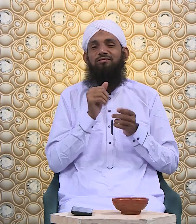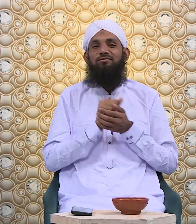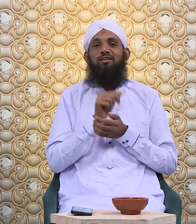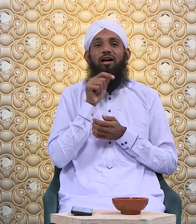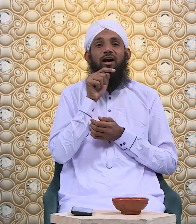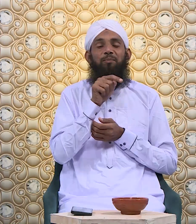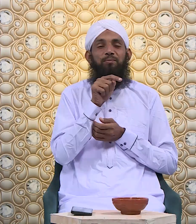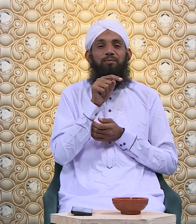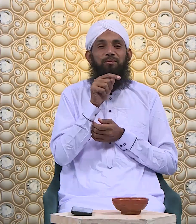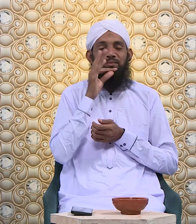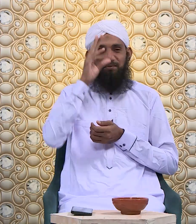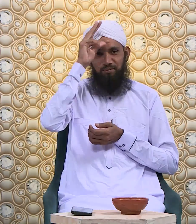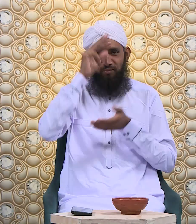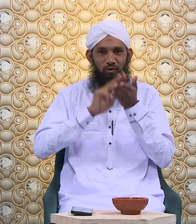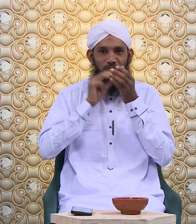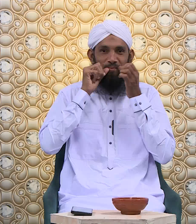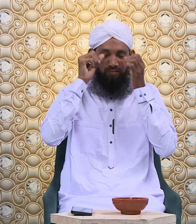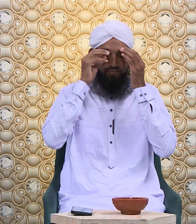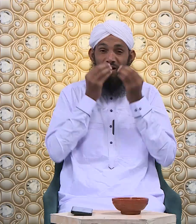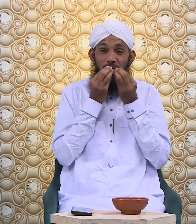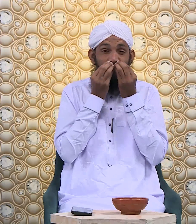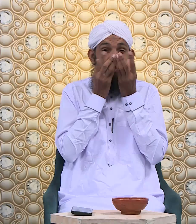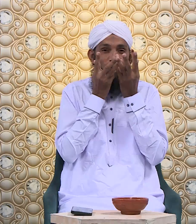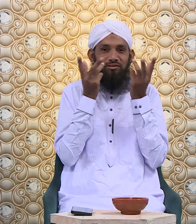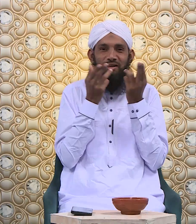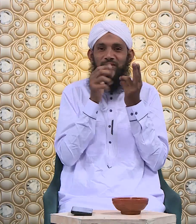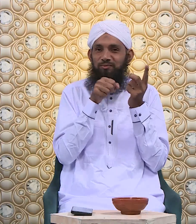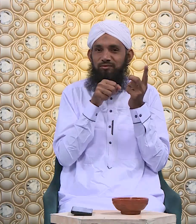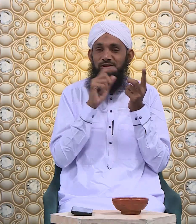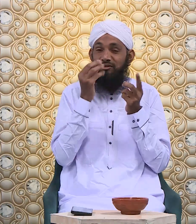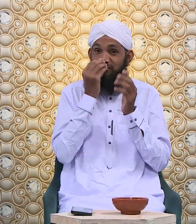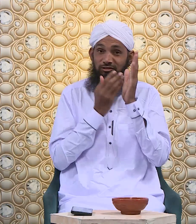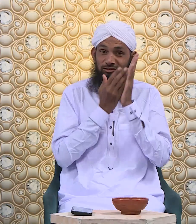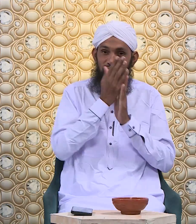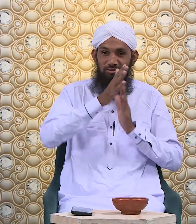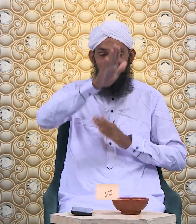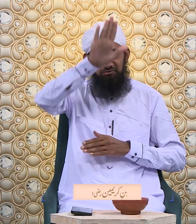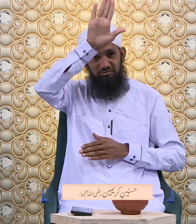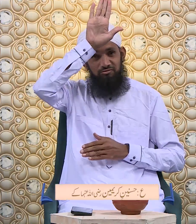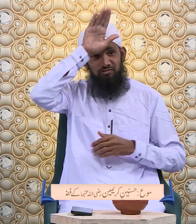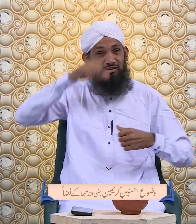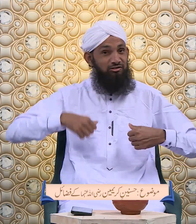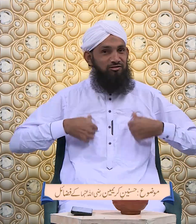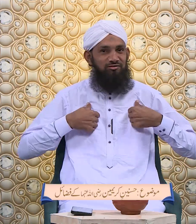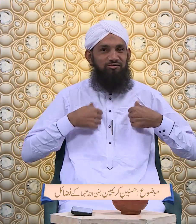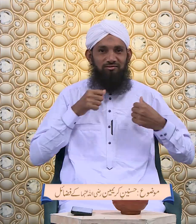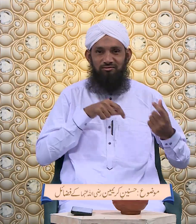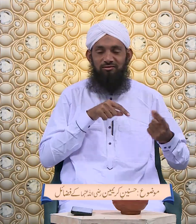کو ریحانت الرسول بھی کہتے ہیں آپ جنت کے نو جوانوں کے سردار ہیں آپ رضی اللہ تعالی عنہ کی ولادت مبارکہ